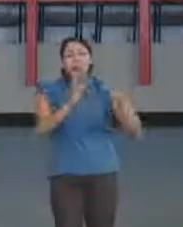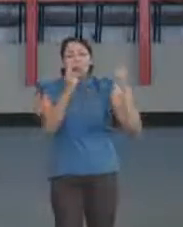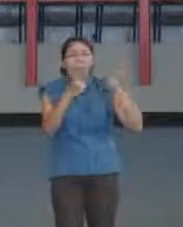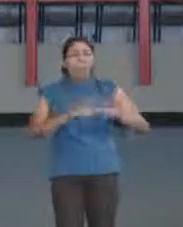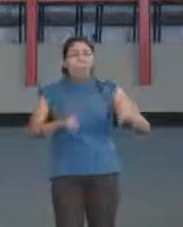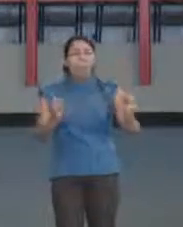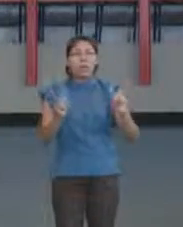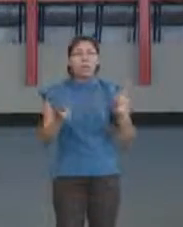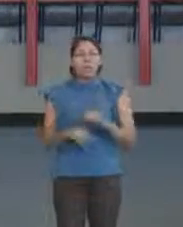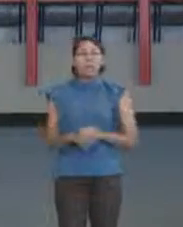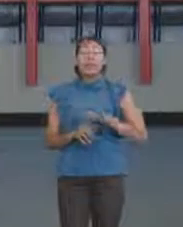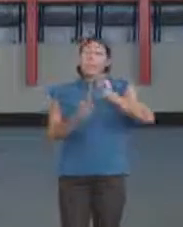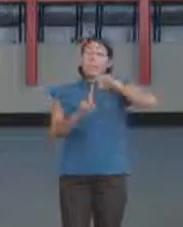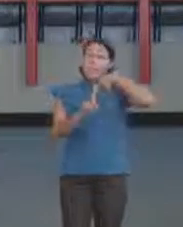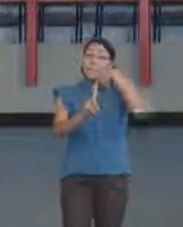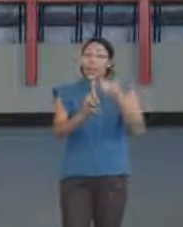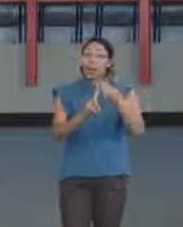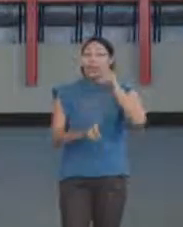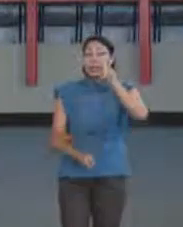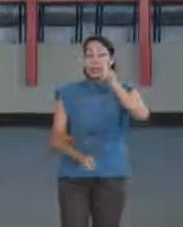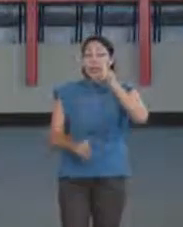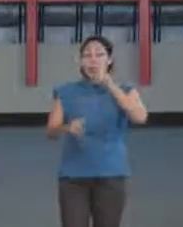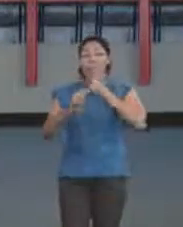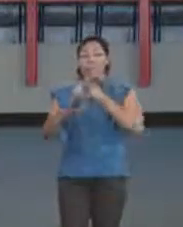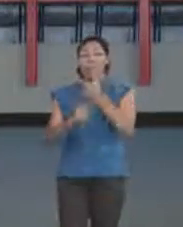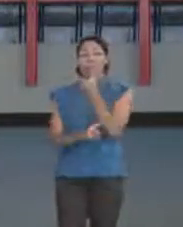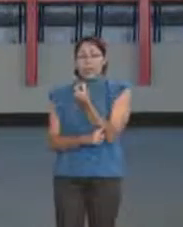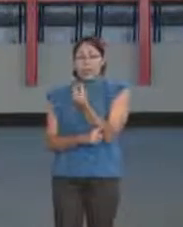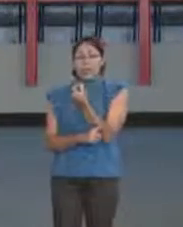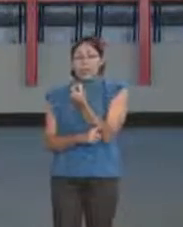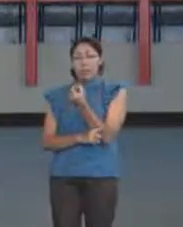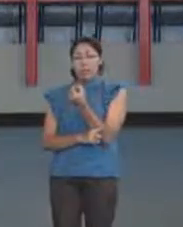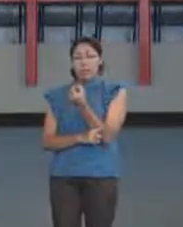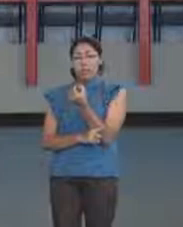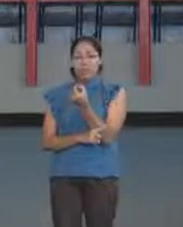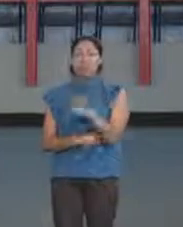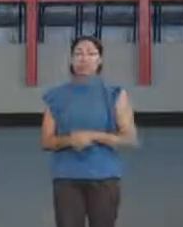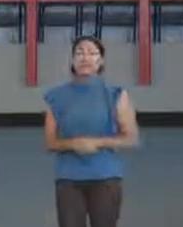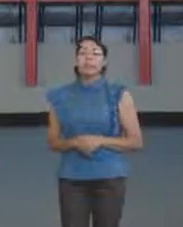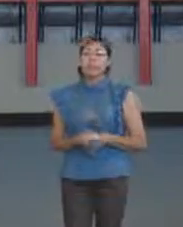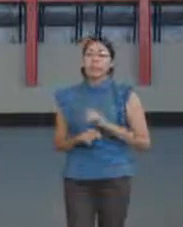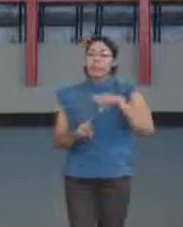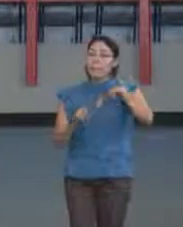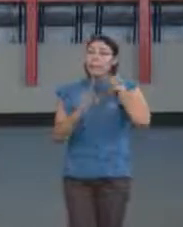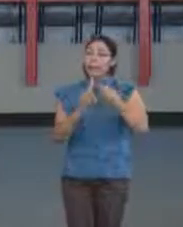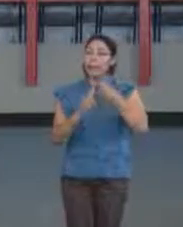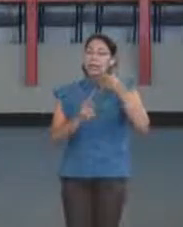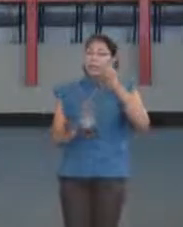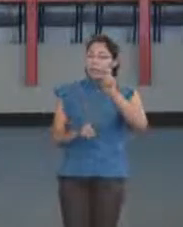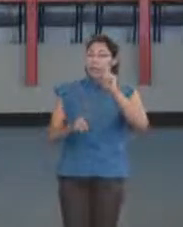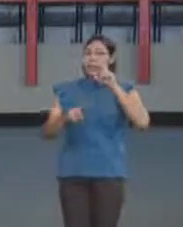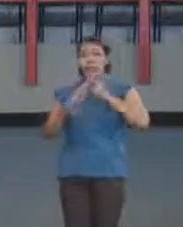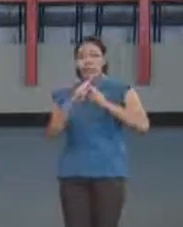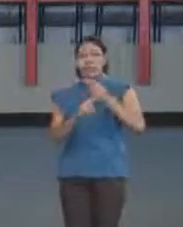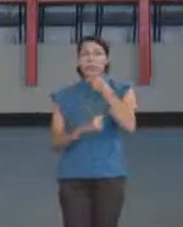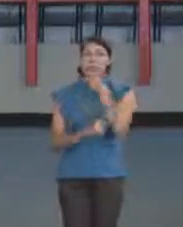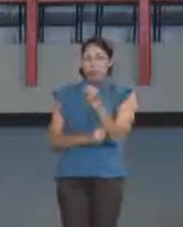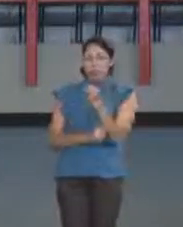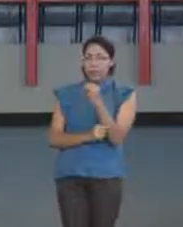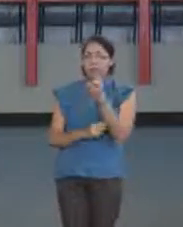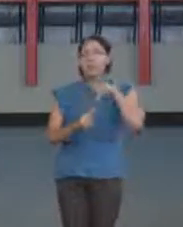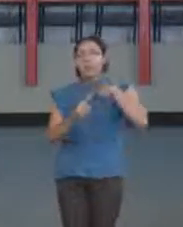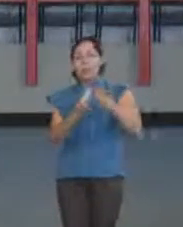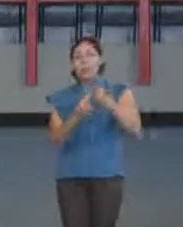Mais 5 vezes 20. 5 carros a 20 km por hora. Mais 15 vezes 30, mais 30